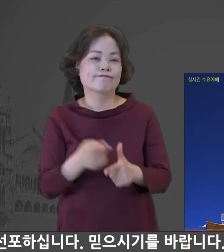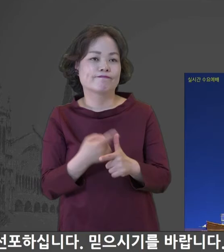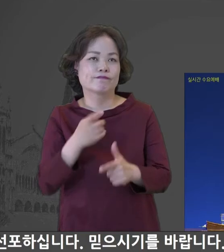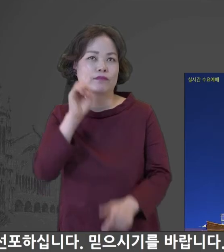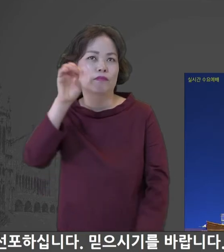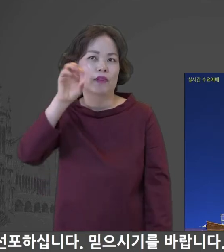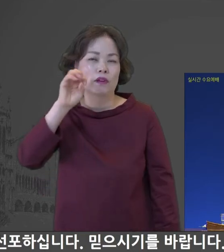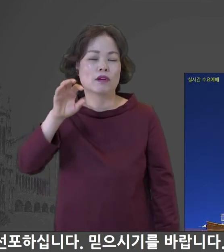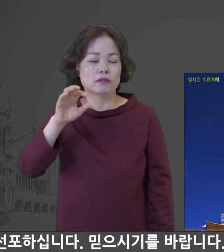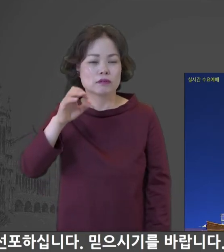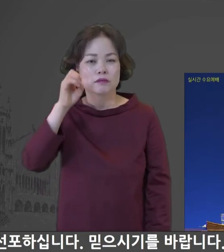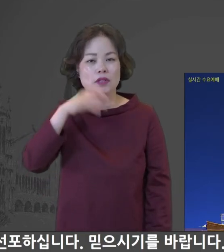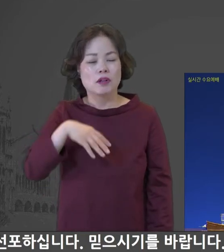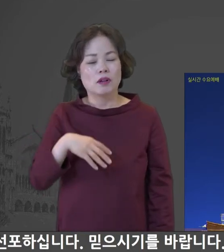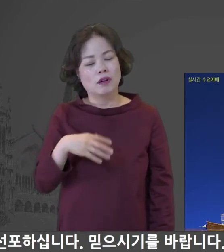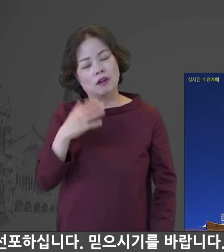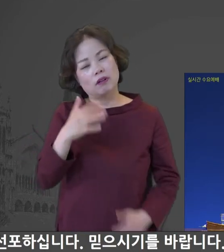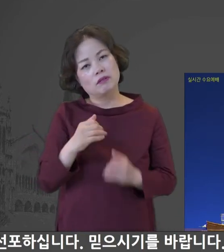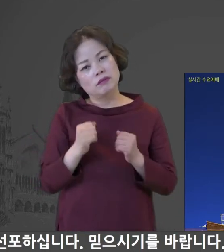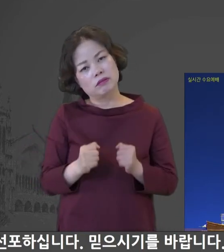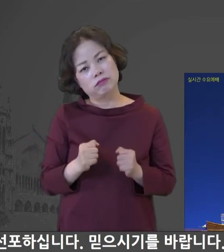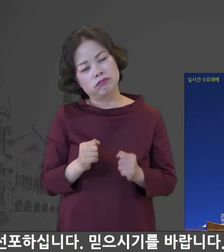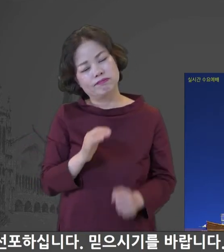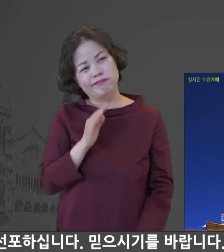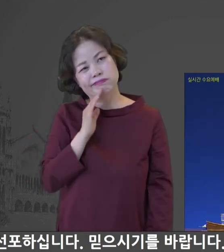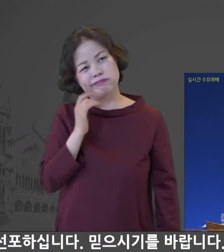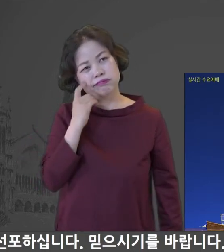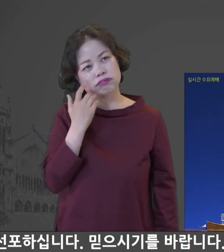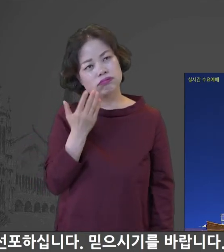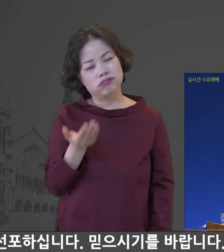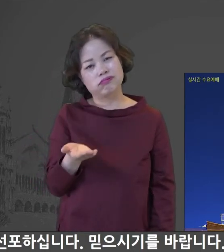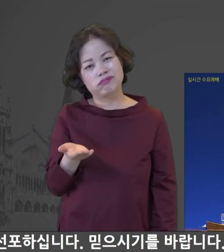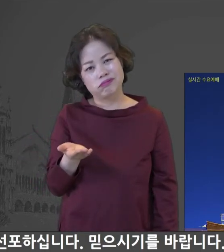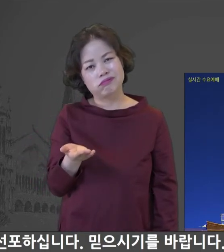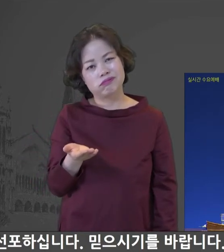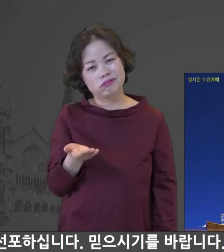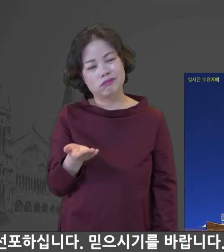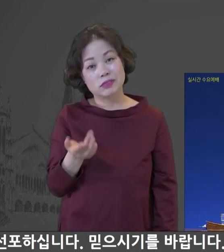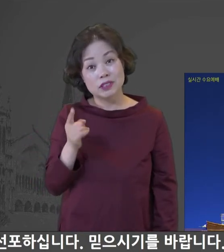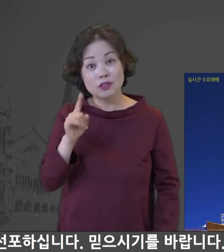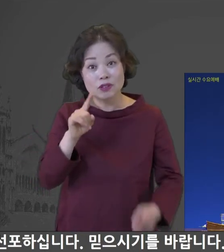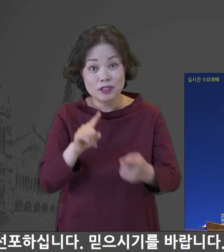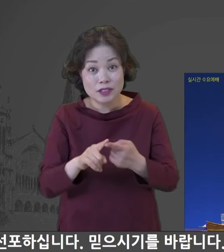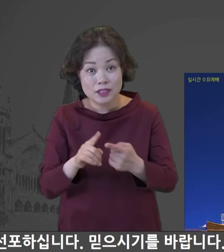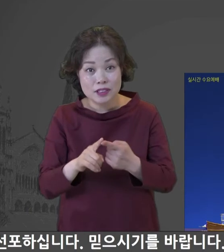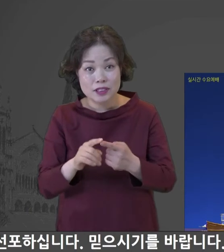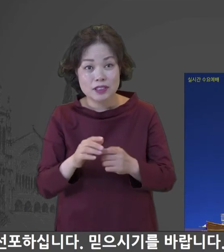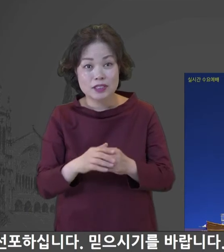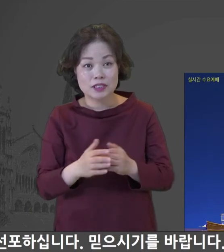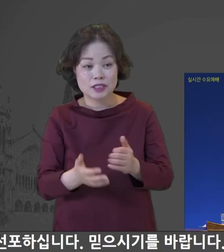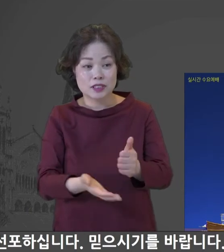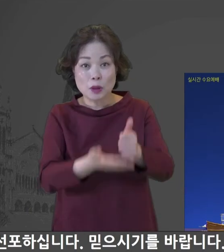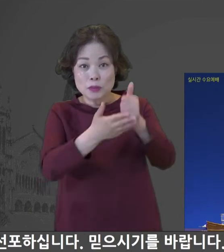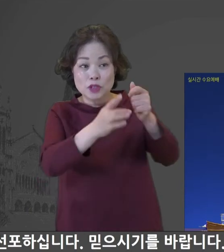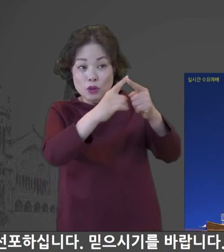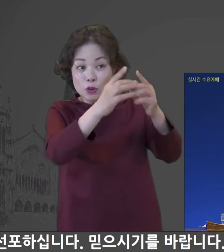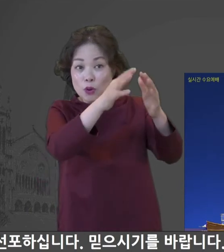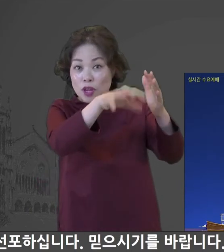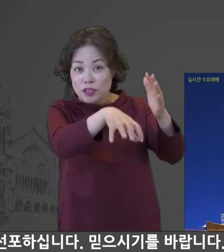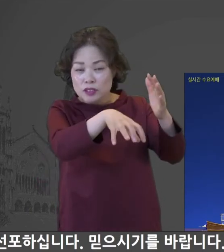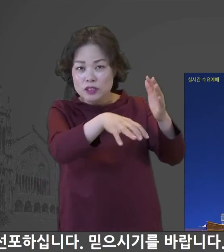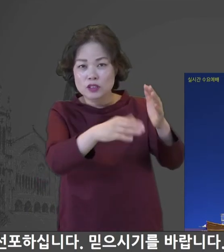하나님 진짜 하나님 계신가요? 한 일화가 있는데요, 그 제가 섬기던 교회에서